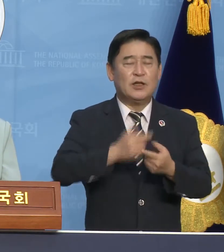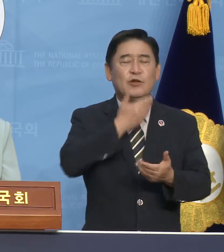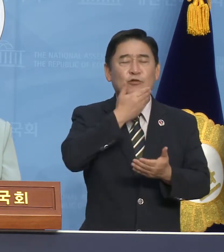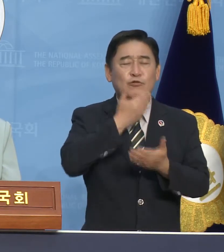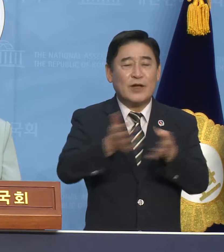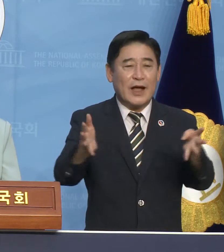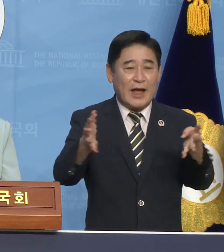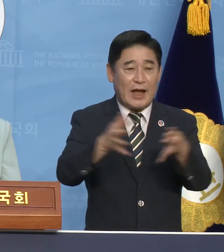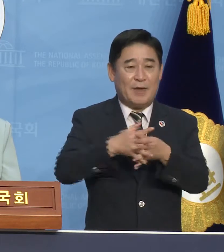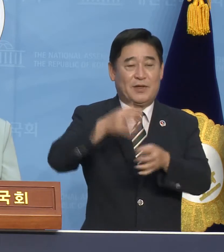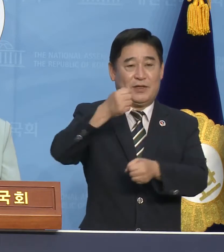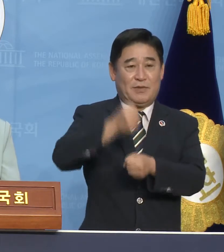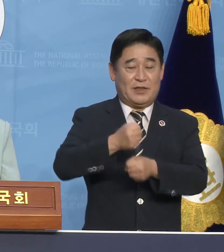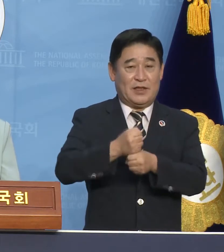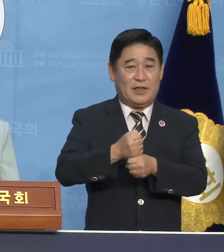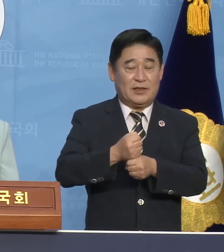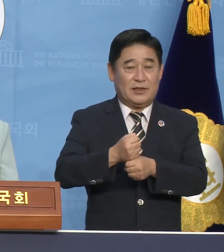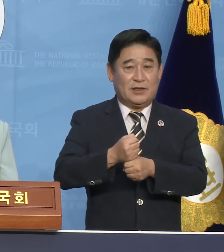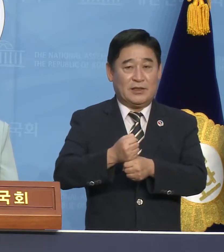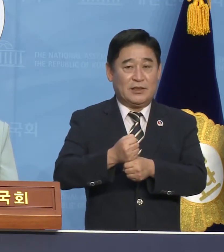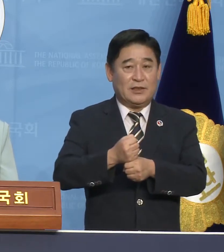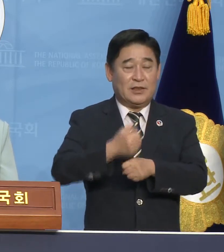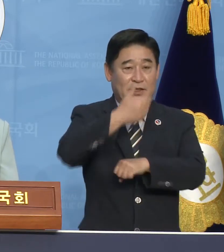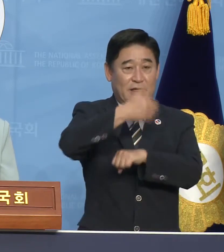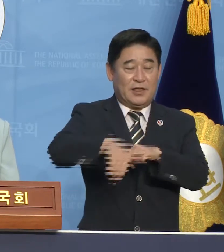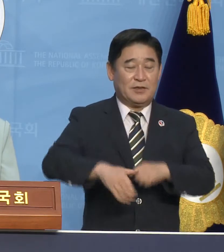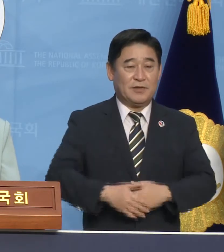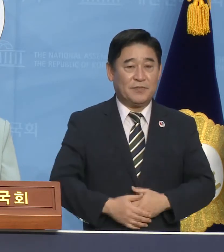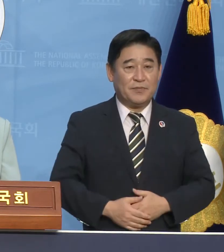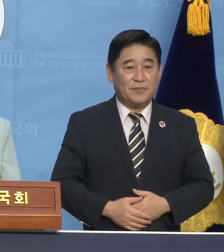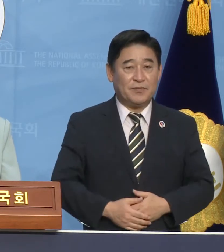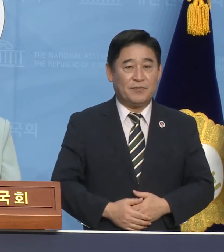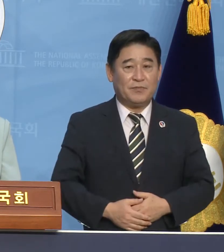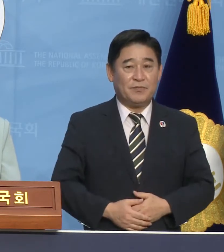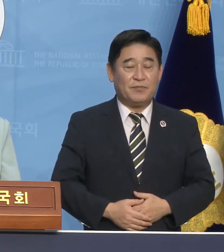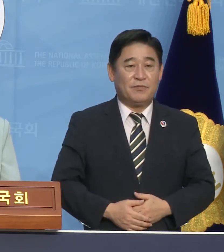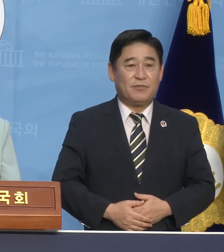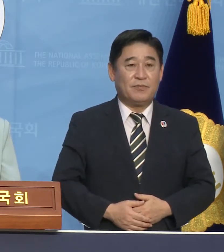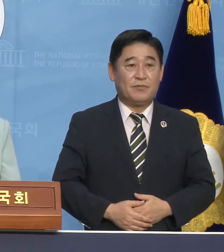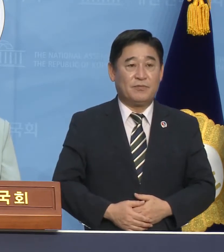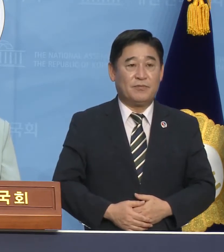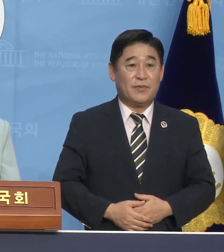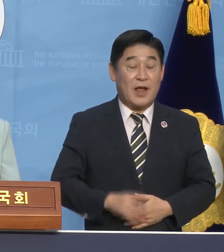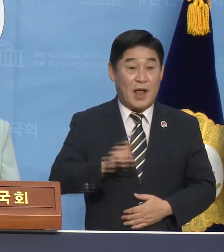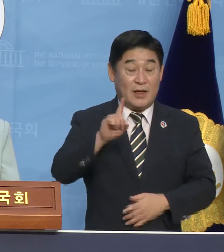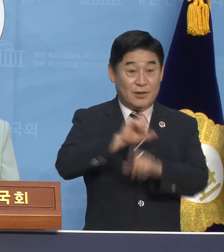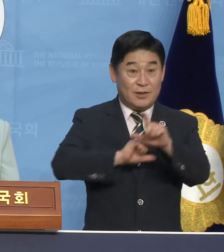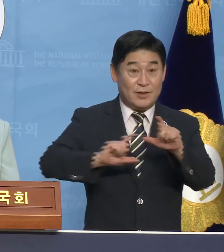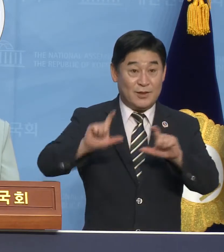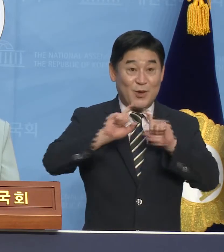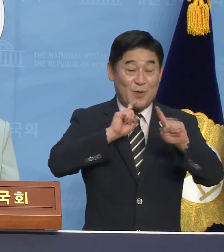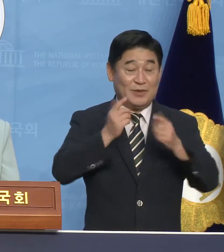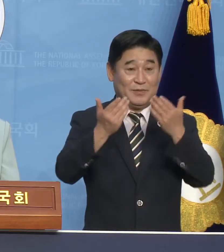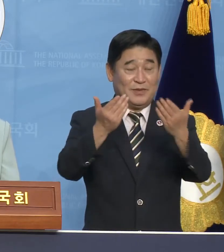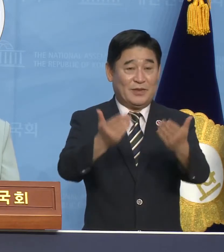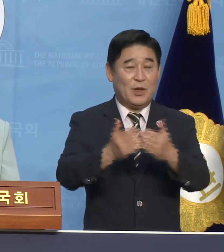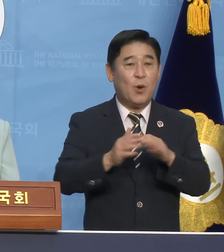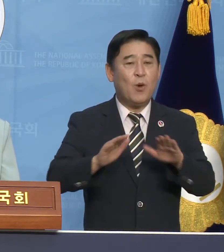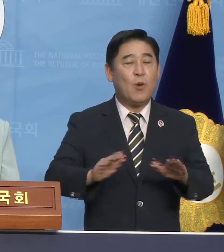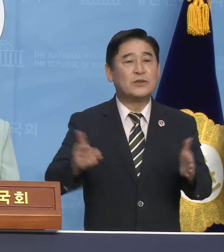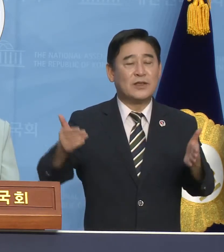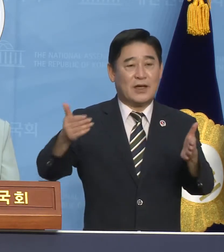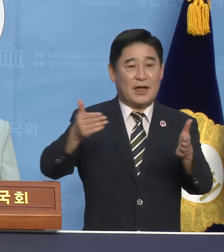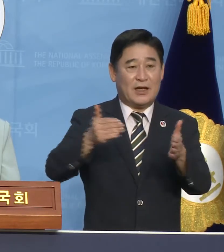중요한 합의들을 만들어 나가는 자리가 될 예정입니다. 또한 한 가지 말씀드릴 것은